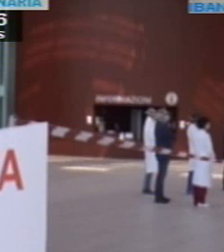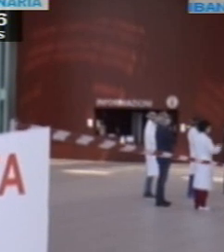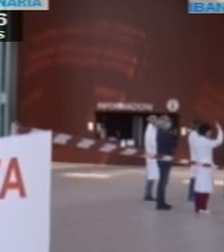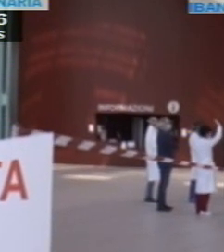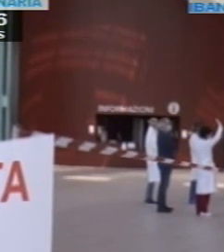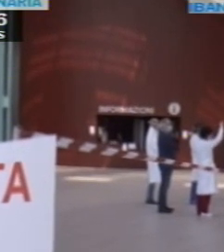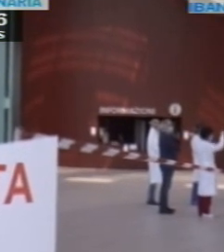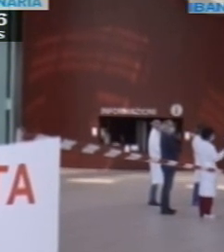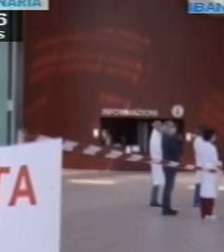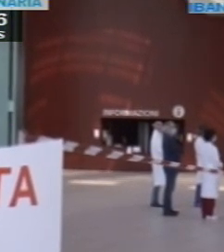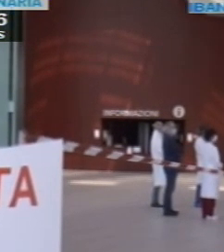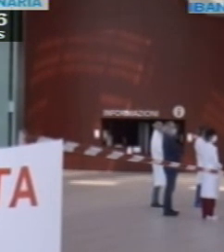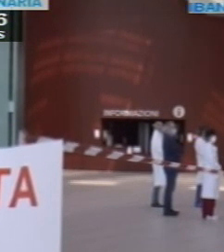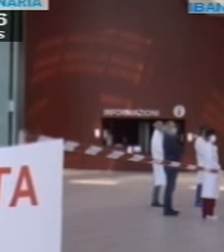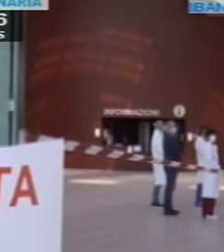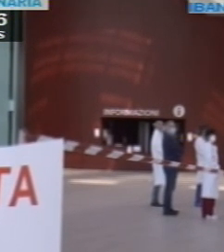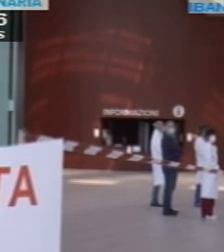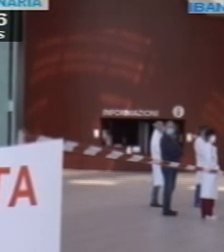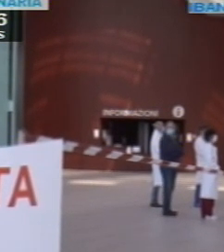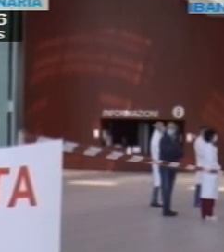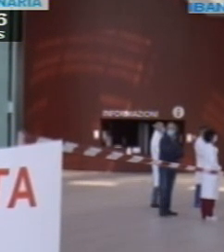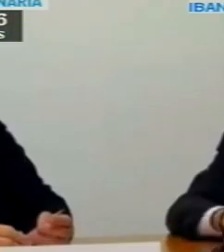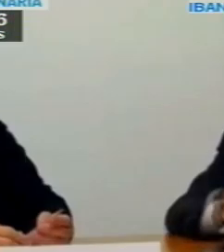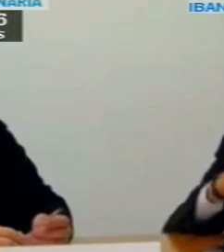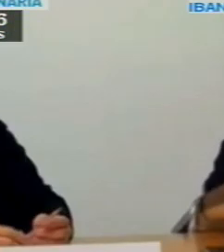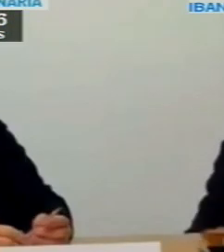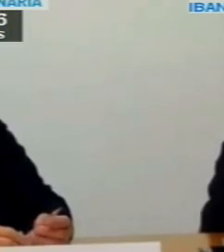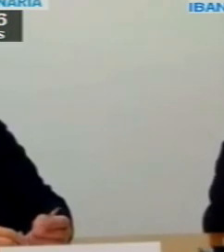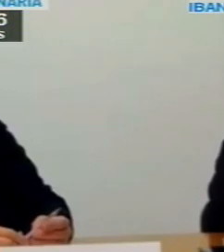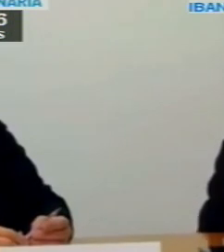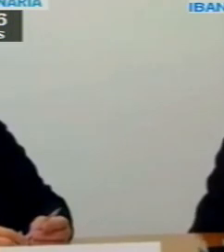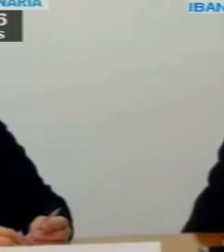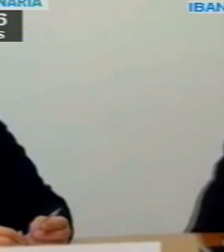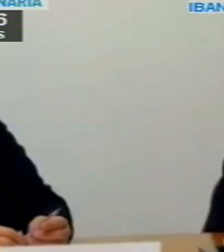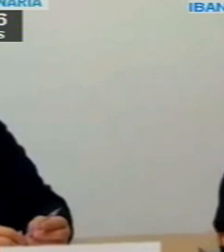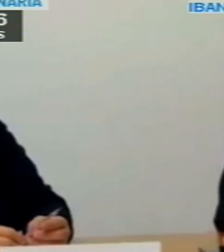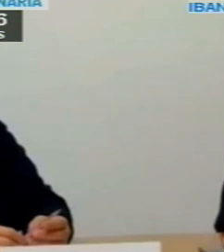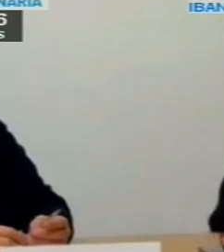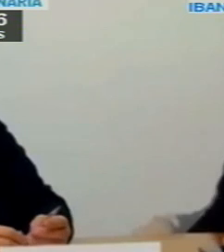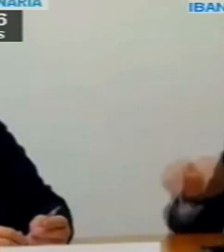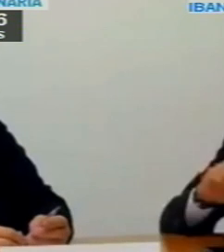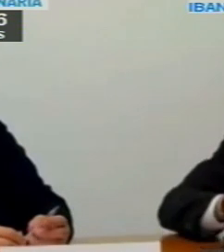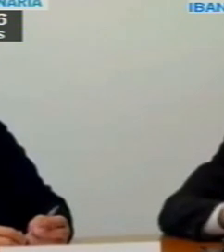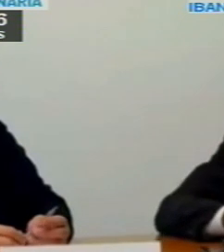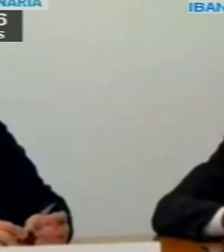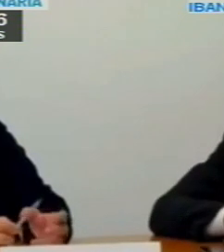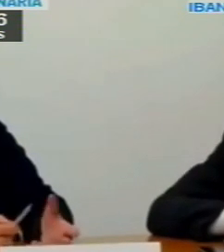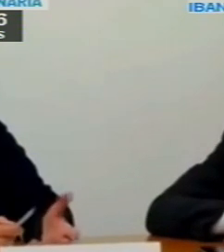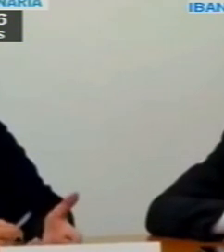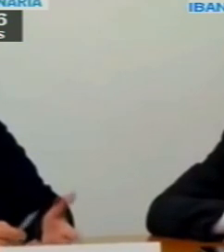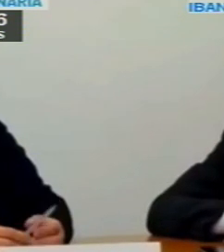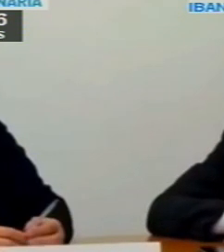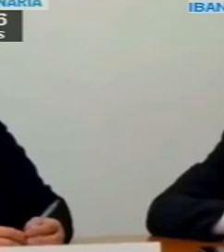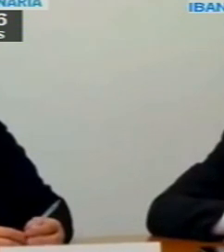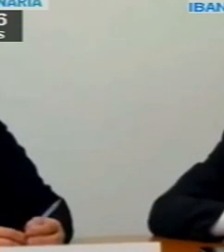il punto nascita, si pensa a nuove aperture che vanno organizzate. La prossima settimana stiamo prevedendo di aprire un